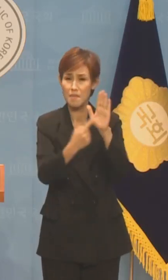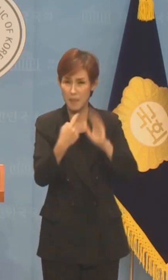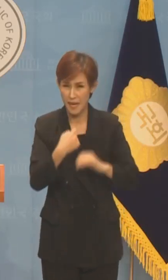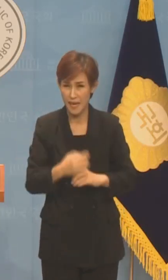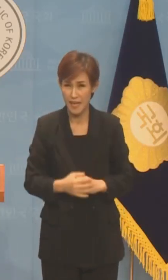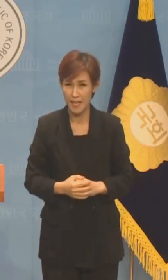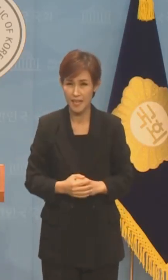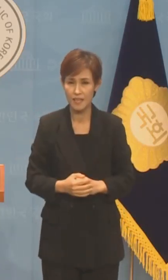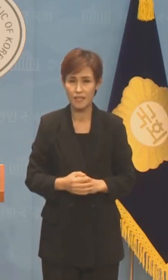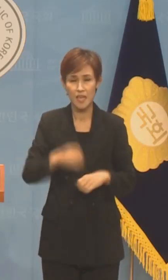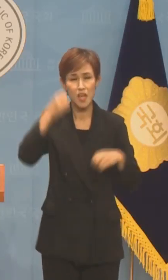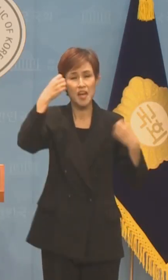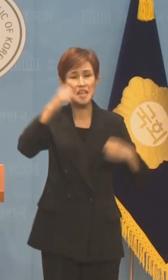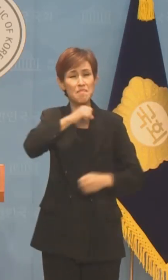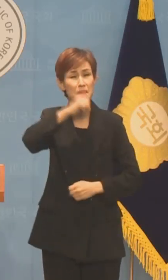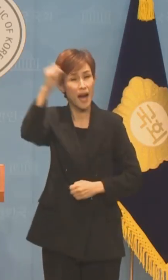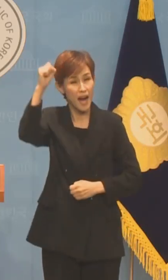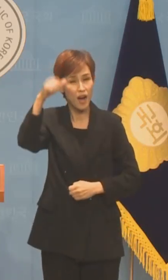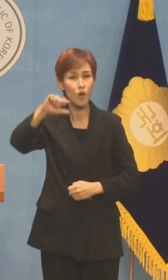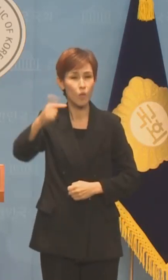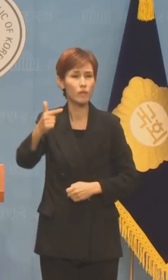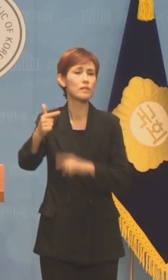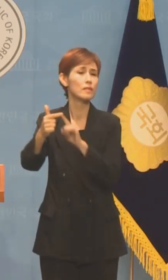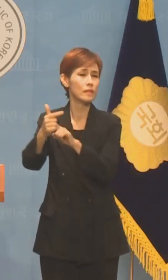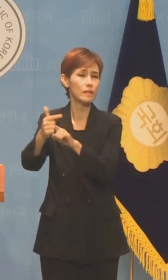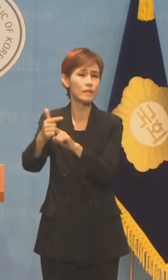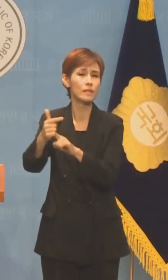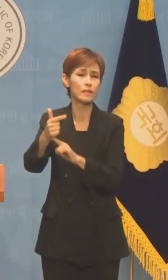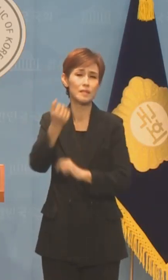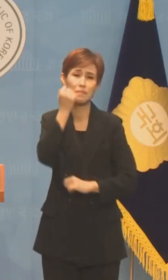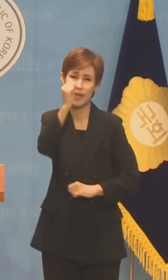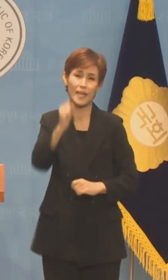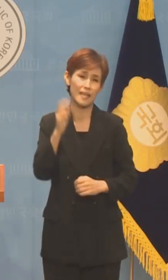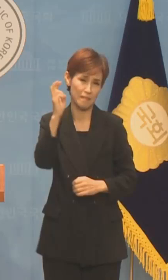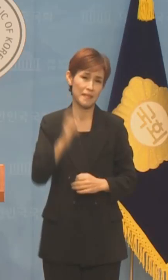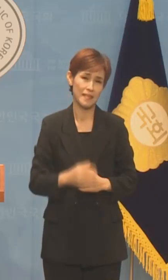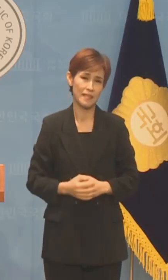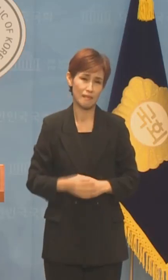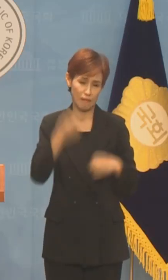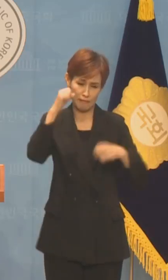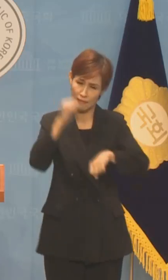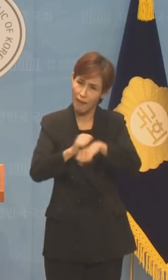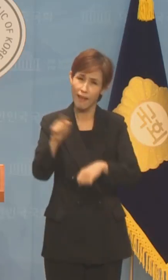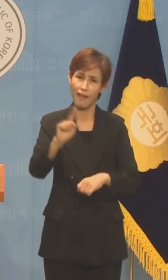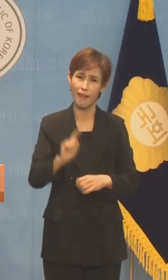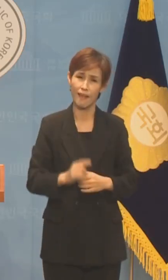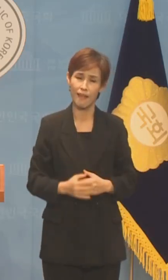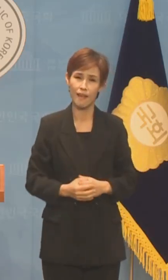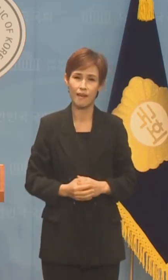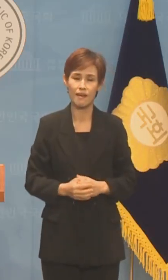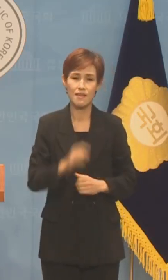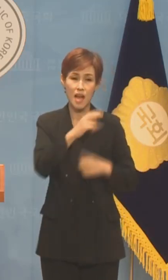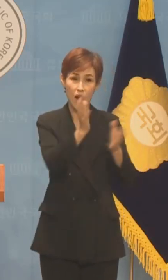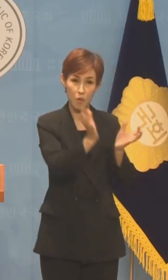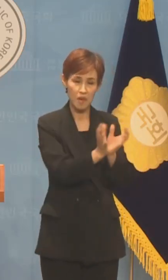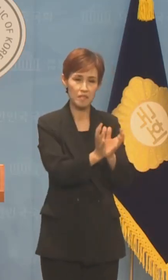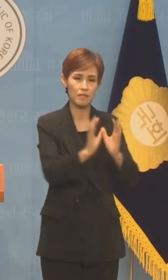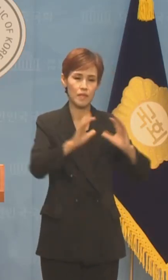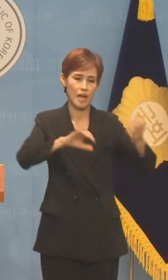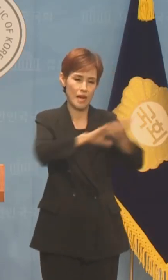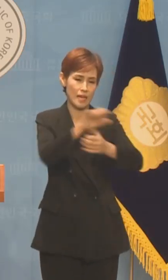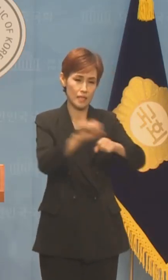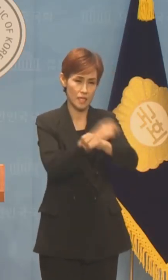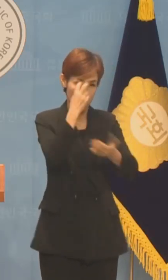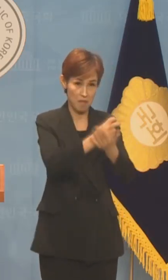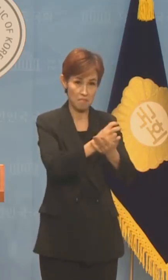이제는 연기자 합격은 권성동이 될 것 같습니다. 야권의 내란 특검에